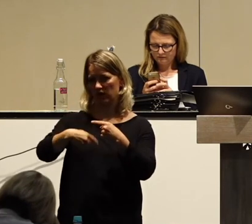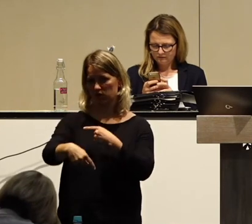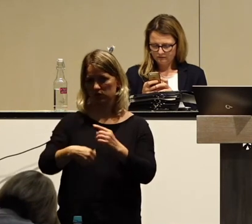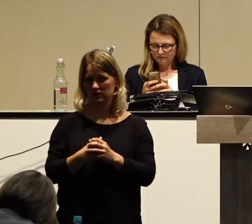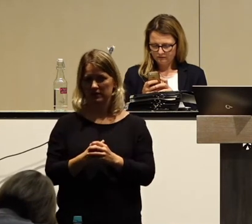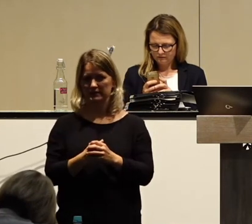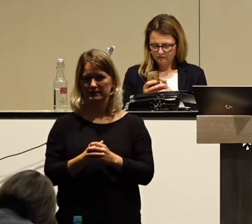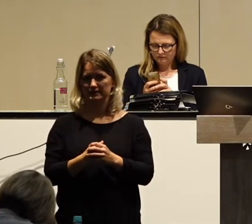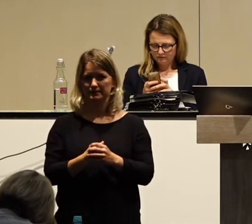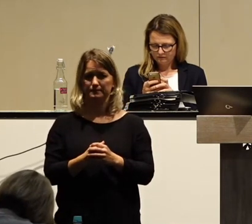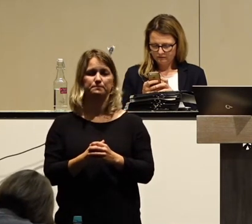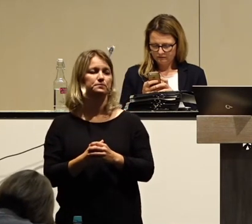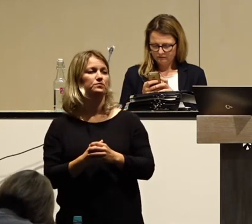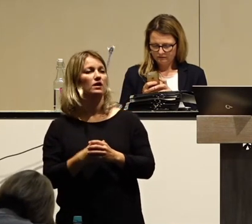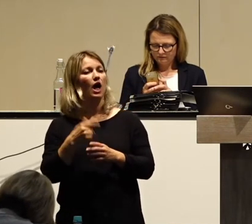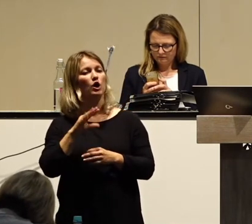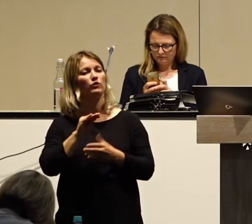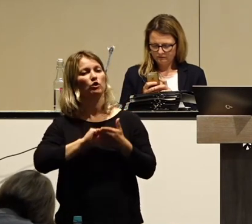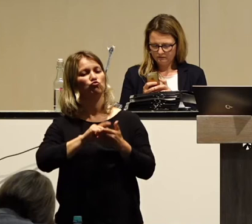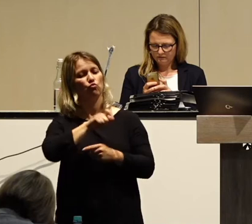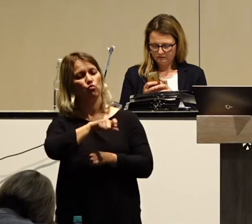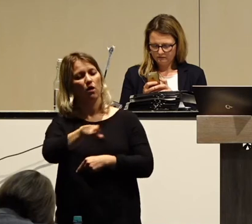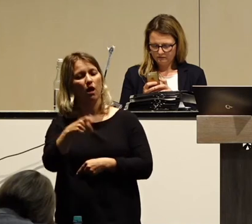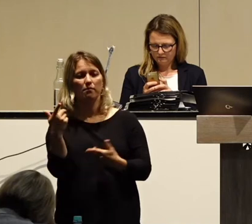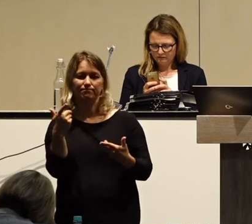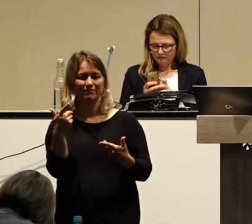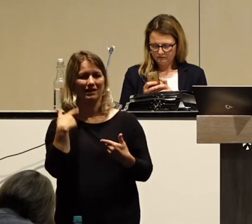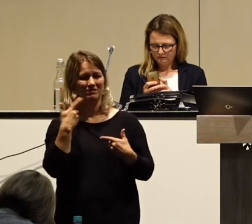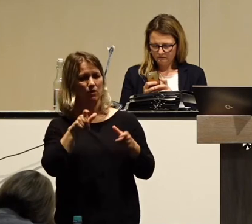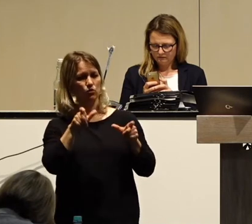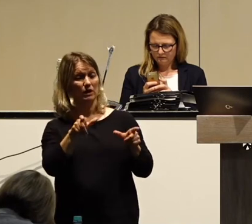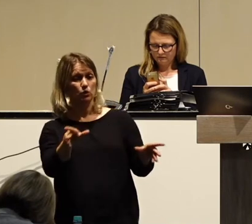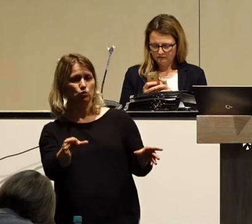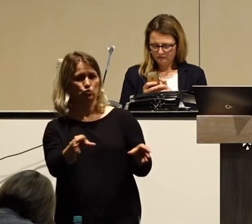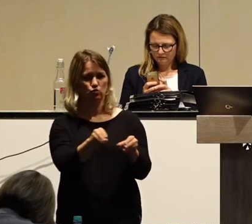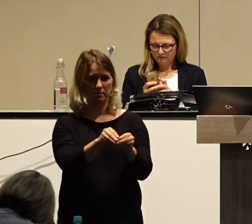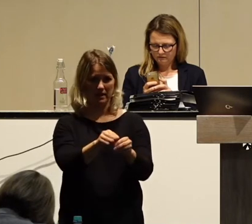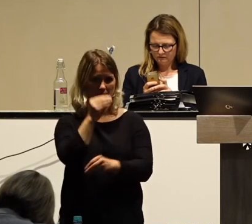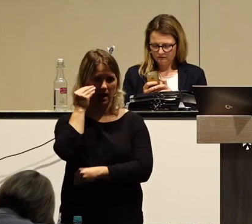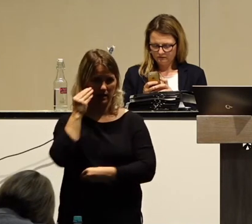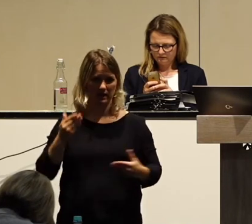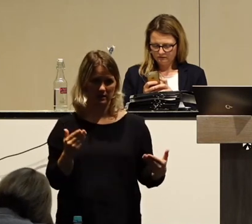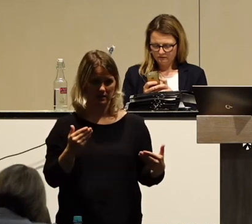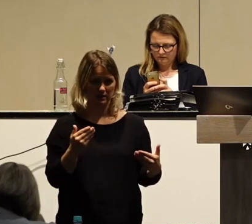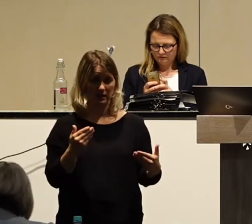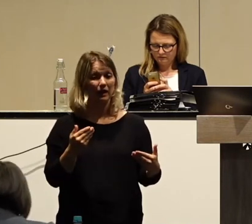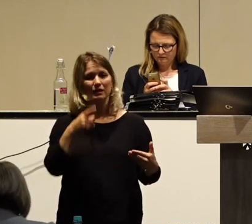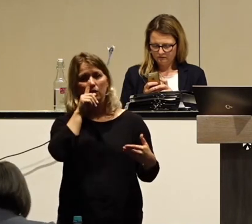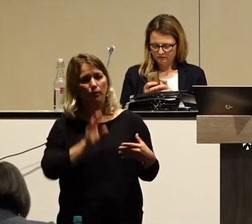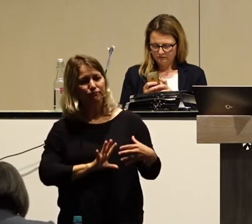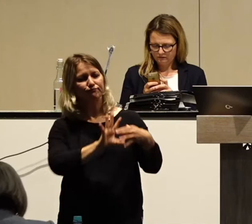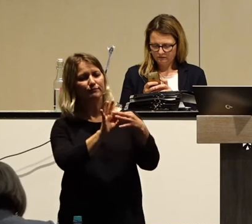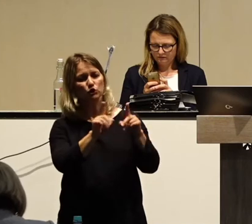zweite Aspekt, der den Schülerinnen und Schülern eine ganze Zeit verwehrt wurde, dieses Miteinanderlernen, bezogen sein, nicht nur auf Erwachsene oder